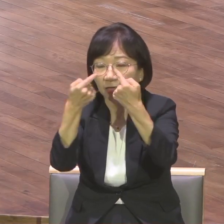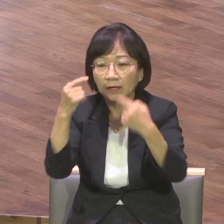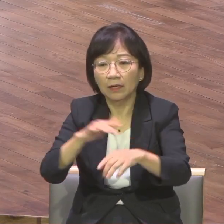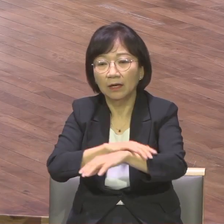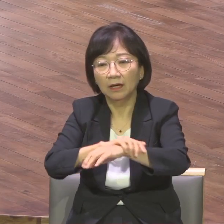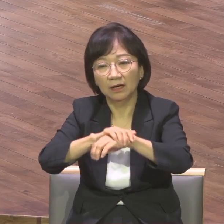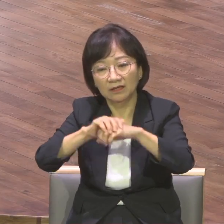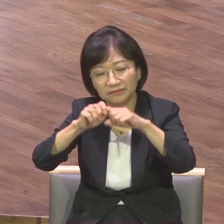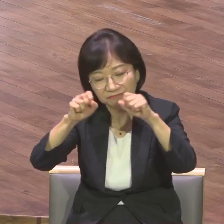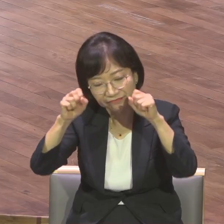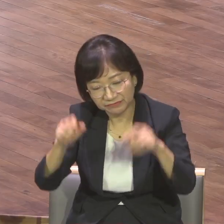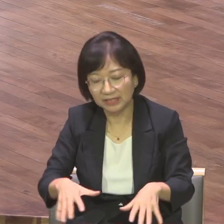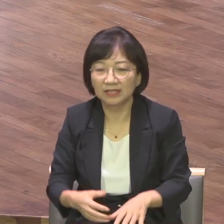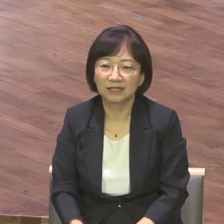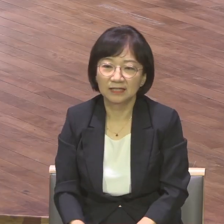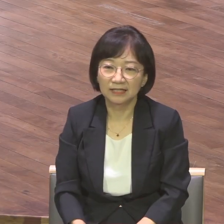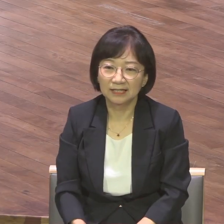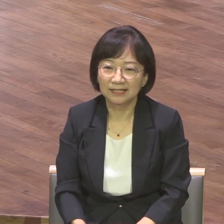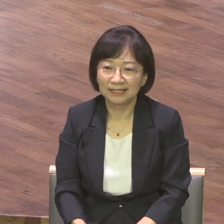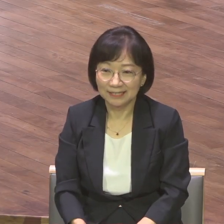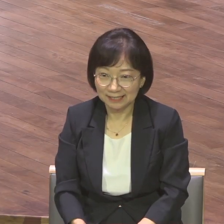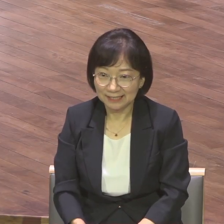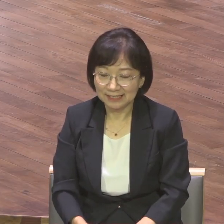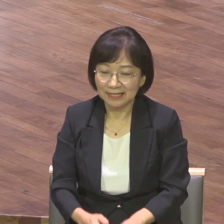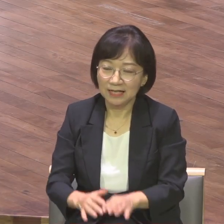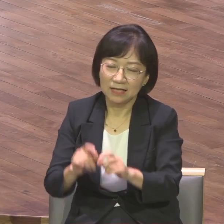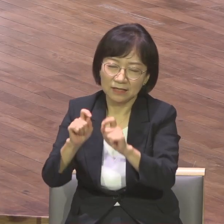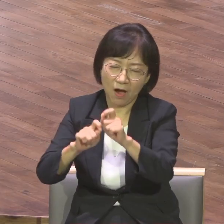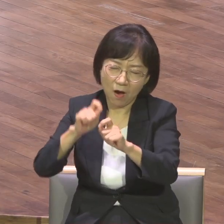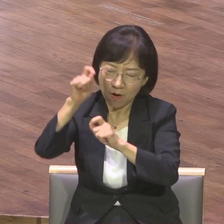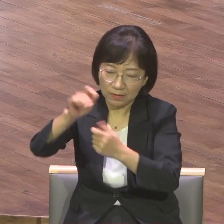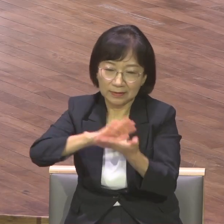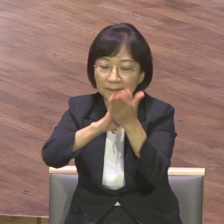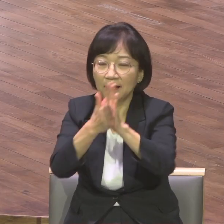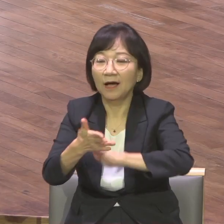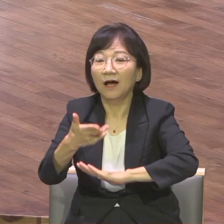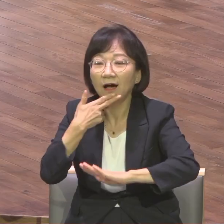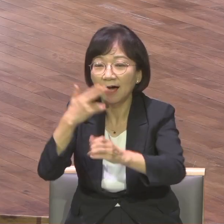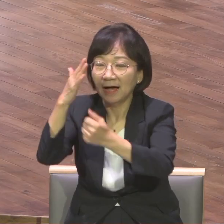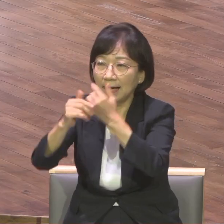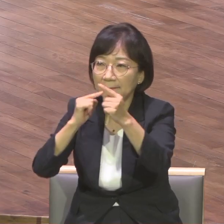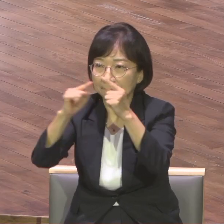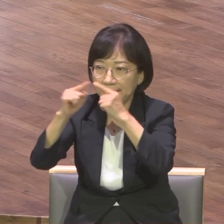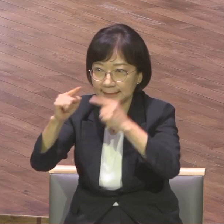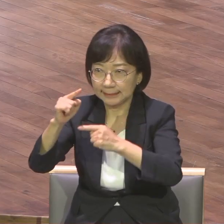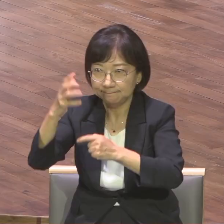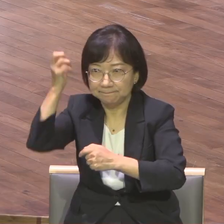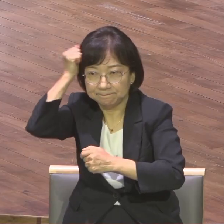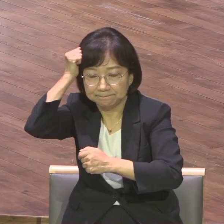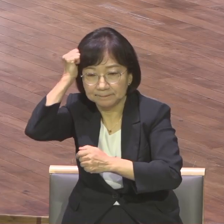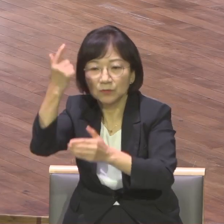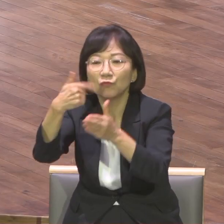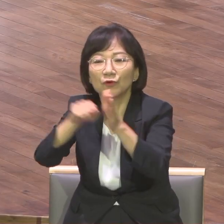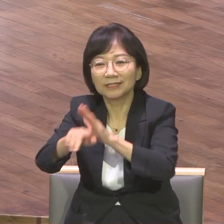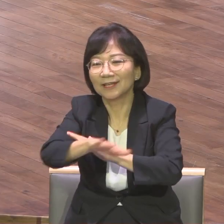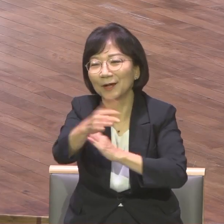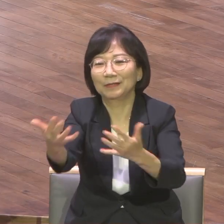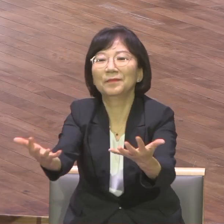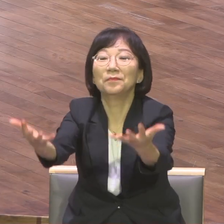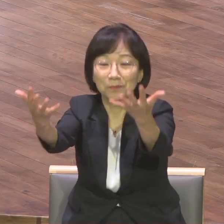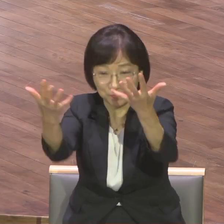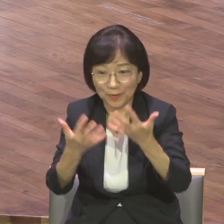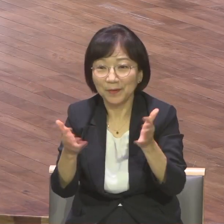불변하는 하나님의 말씀, 천지 없어져도 변치 않는 하나님의 말씀 잡으라고. 그래야 산다고.